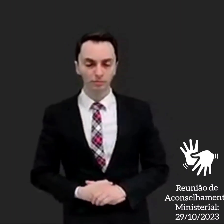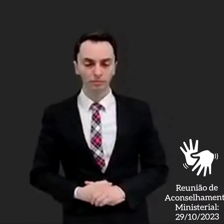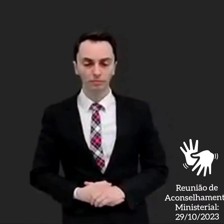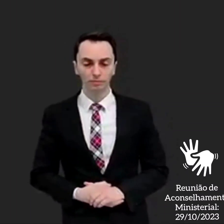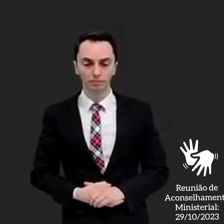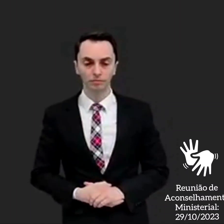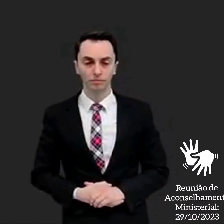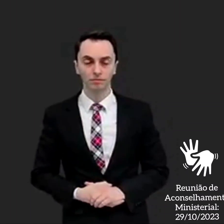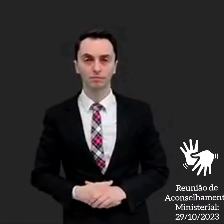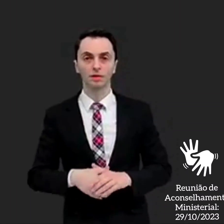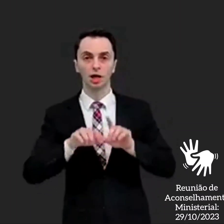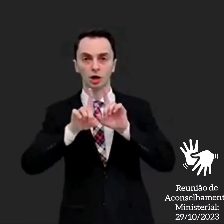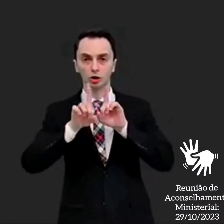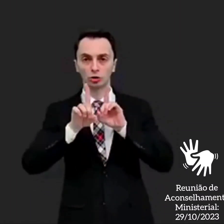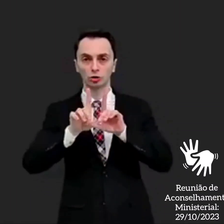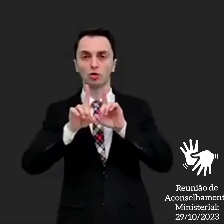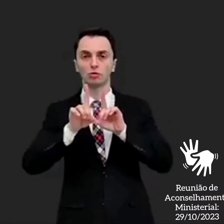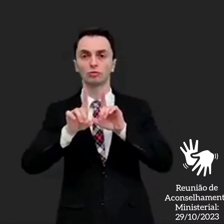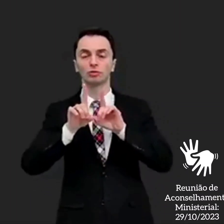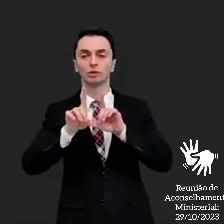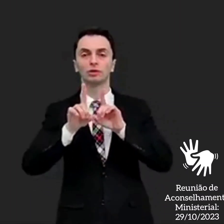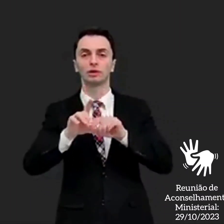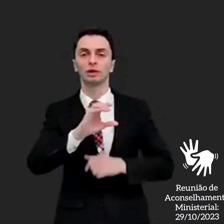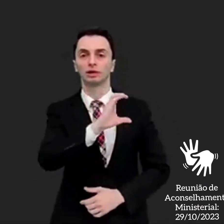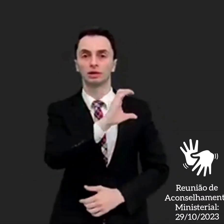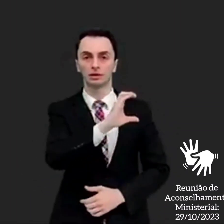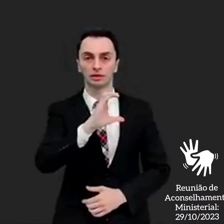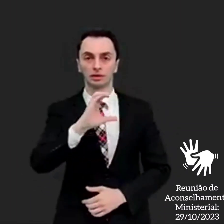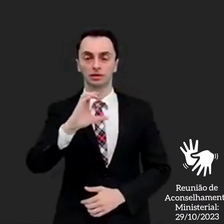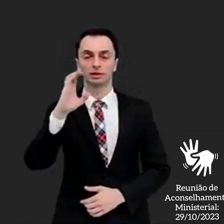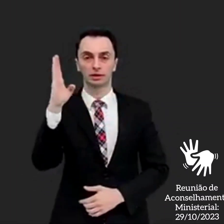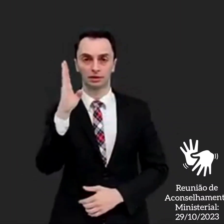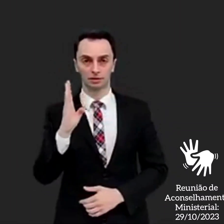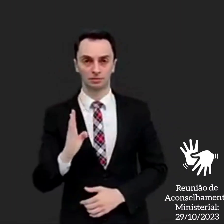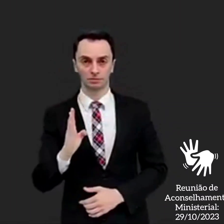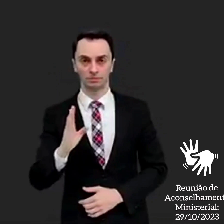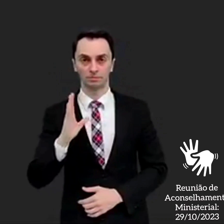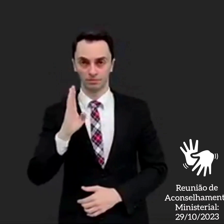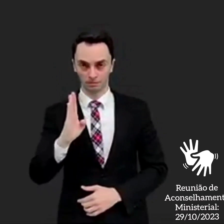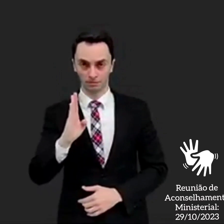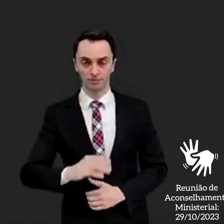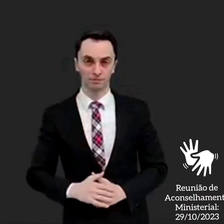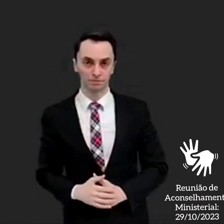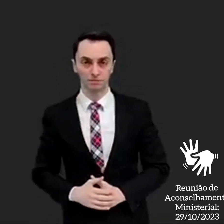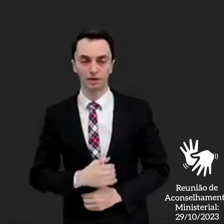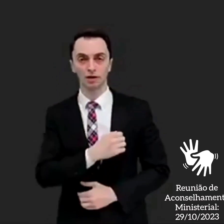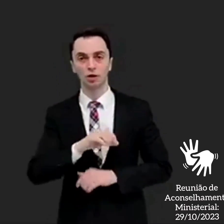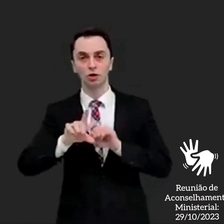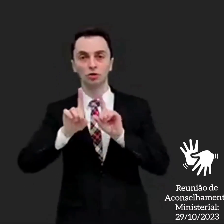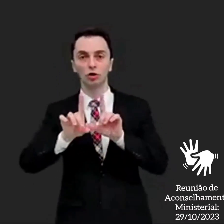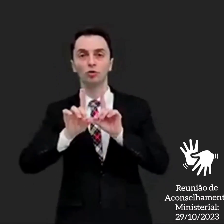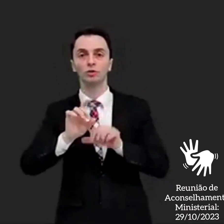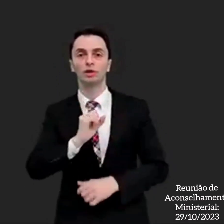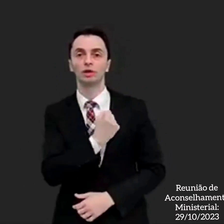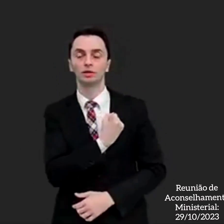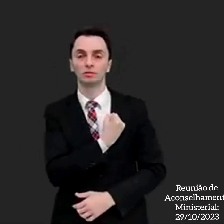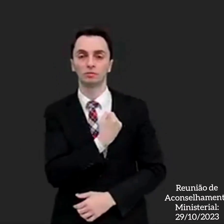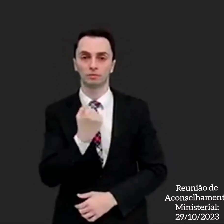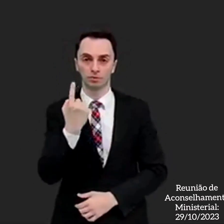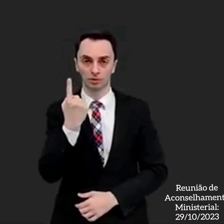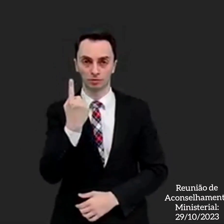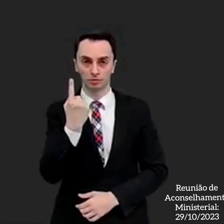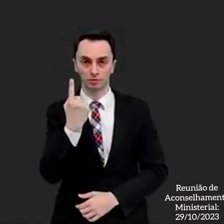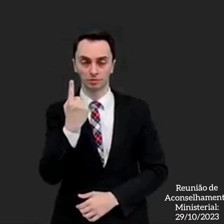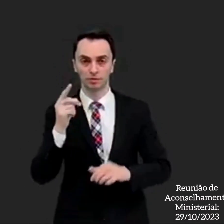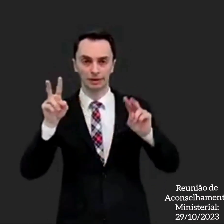Posicionamento doutrinário da instituição Congregação Cristã no Brasil. Primeiro ponto de doutrina e da fé,